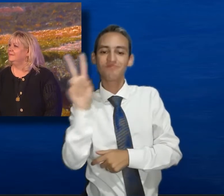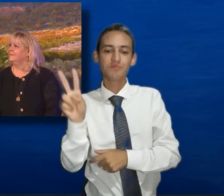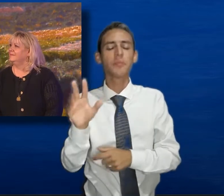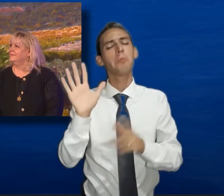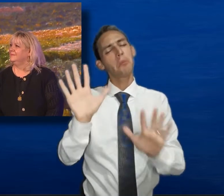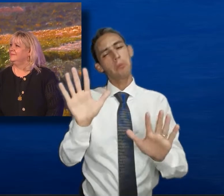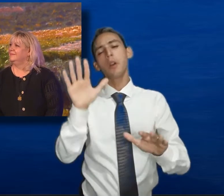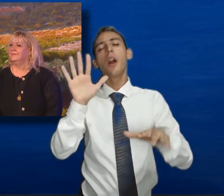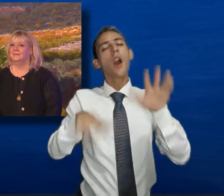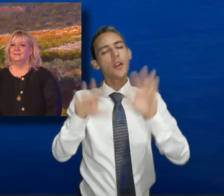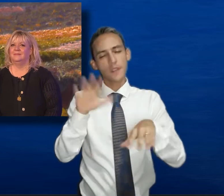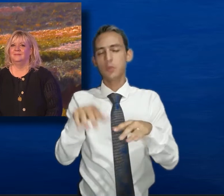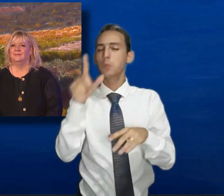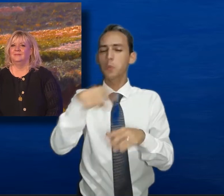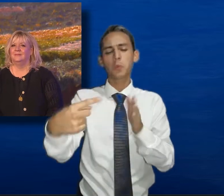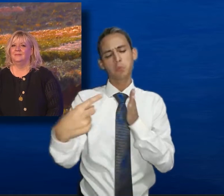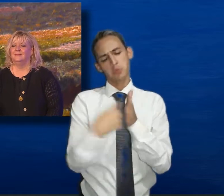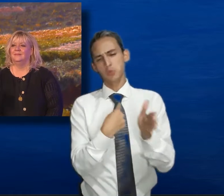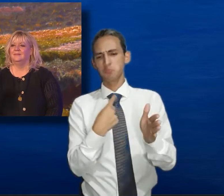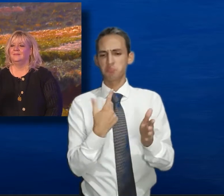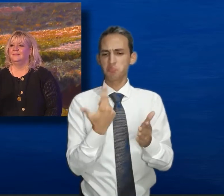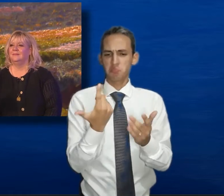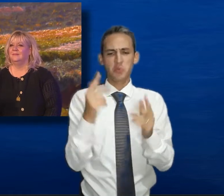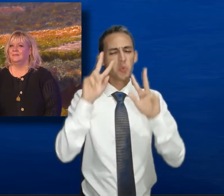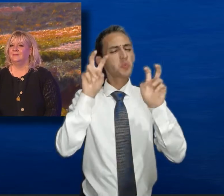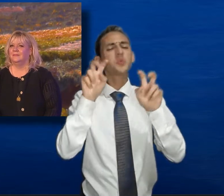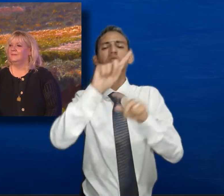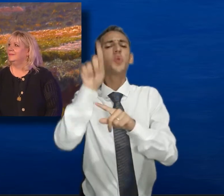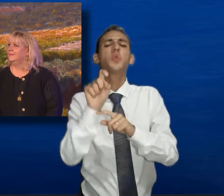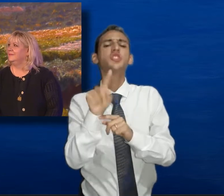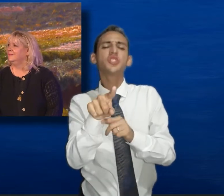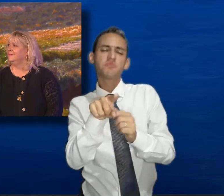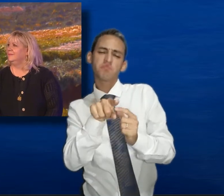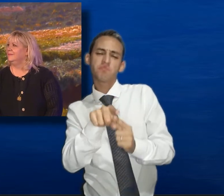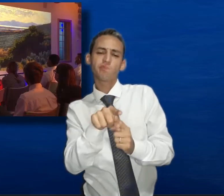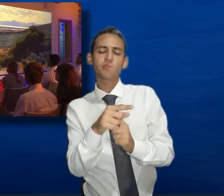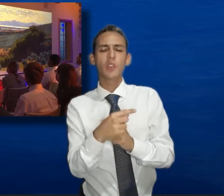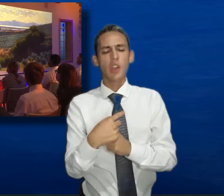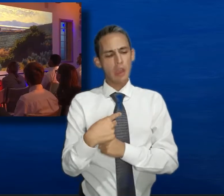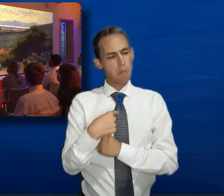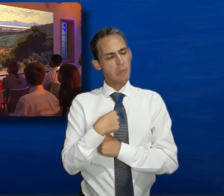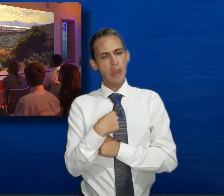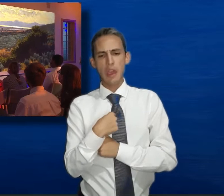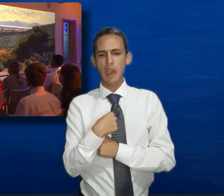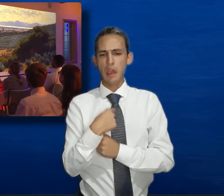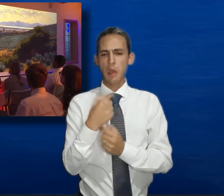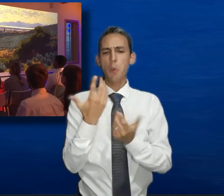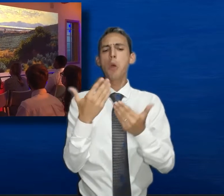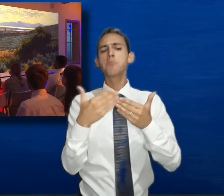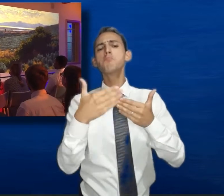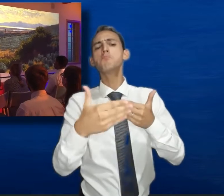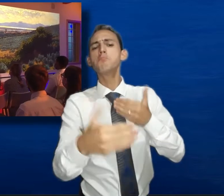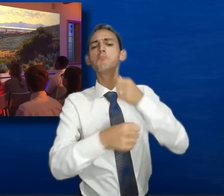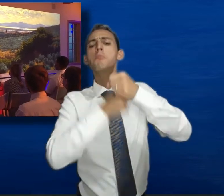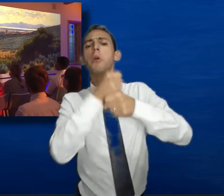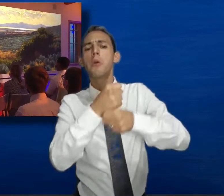outros. Isso nos leva a uma pergunta que todos vocês fazem em um momento ou outro. O que